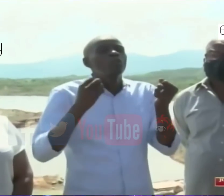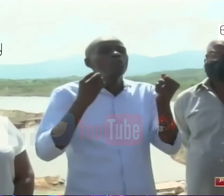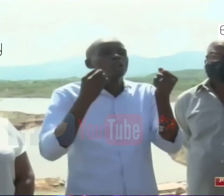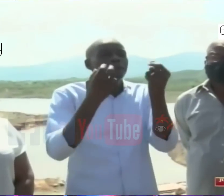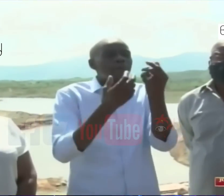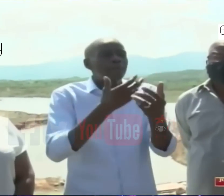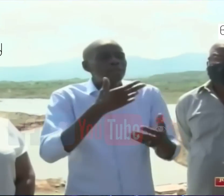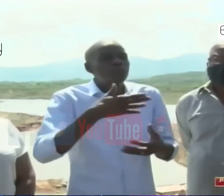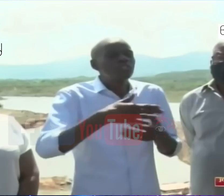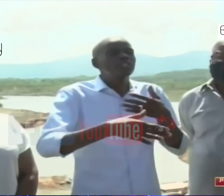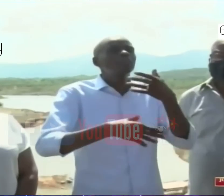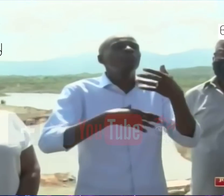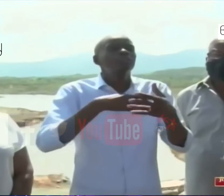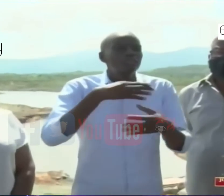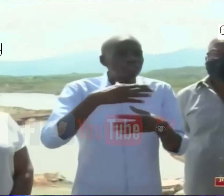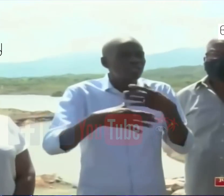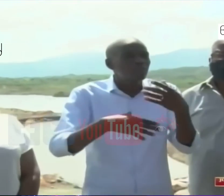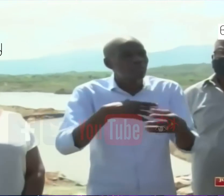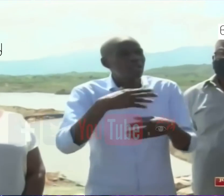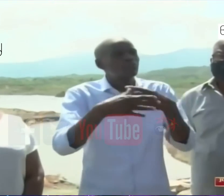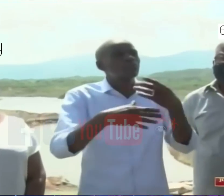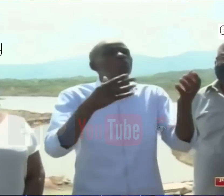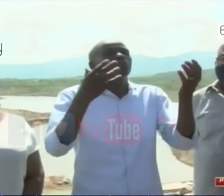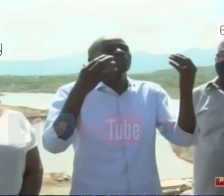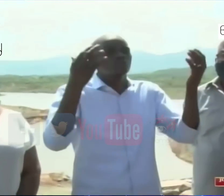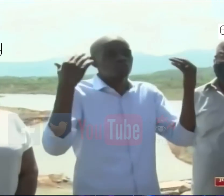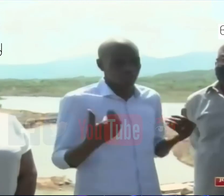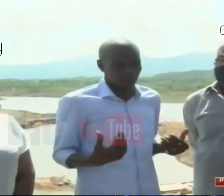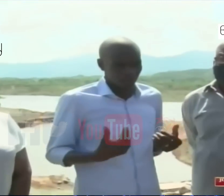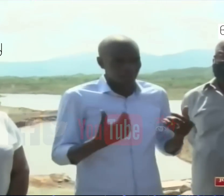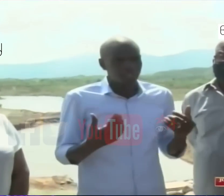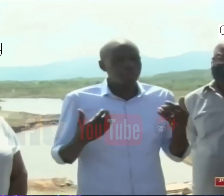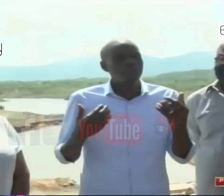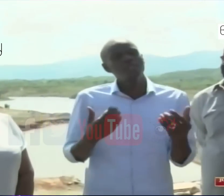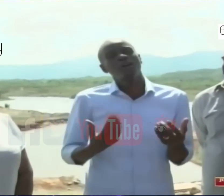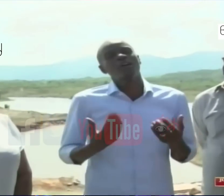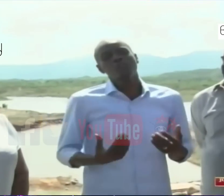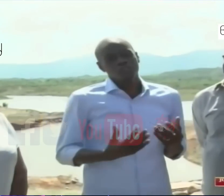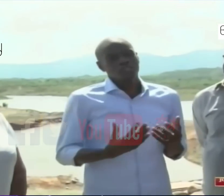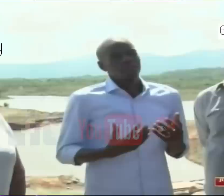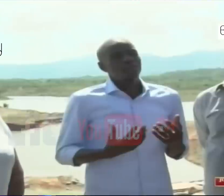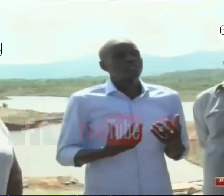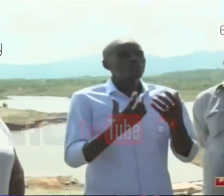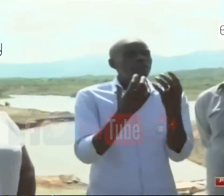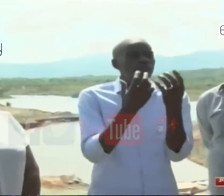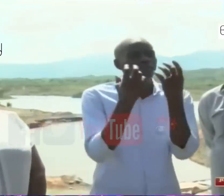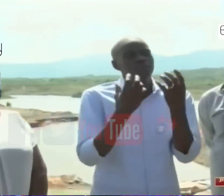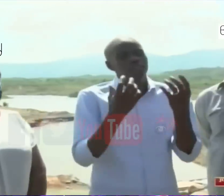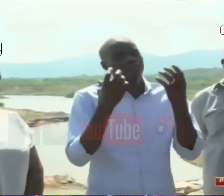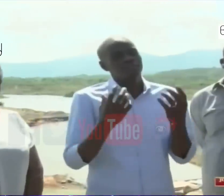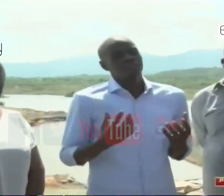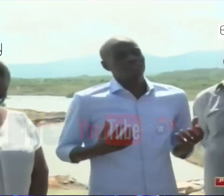coup la permettre nous vienne plus quantité millimètre la pluie tomber dans zone là. Et pas oublier Marion, c'est